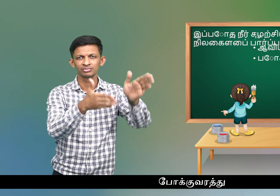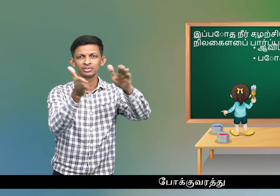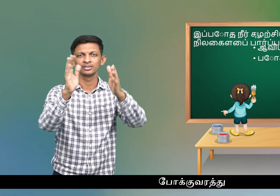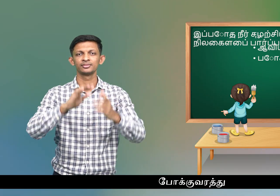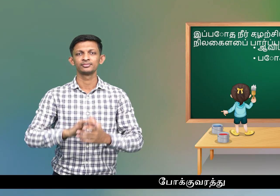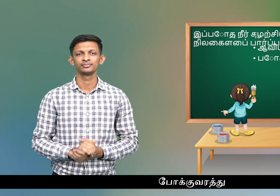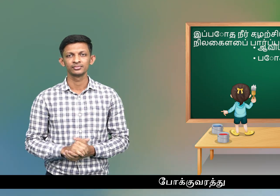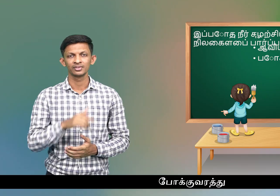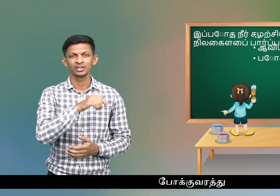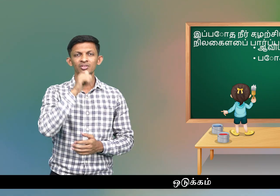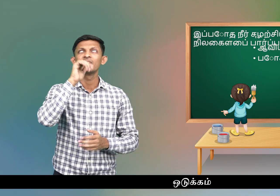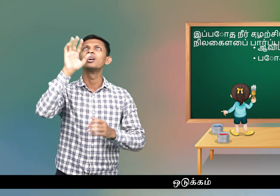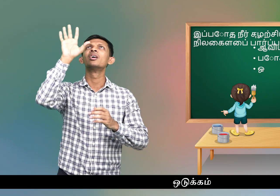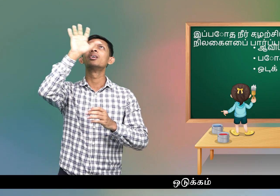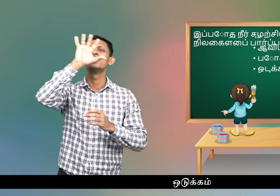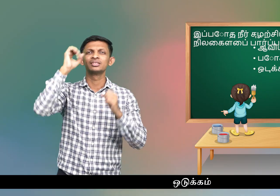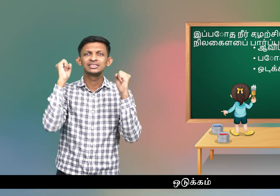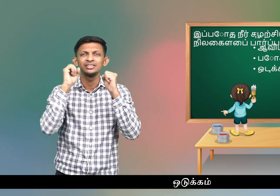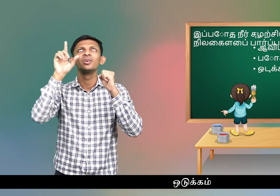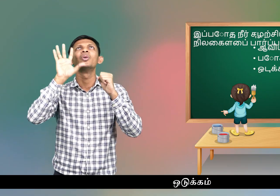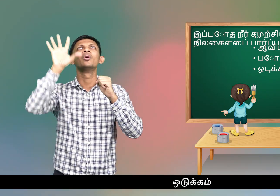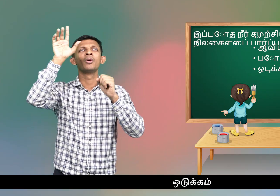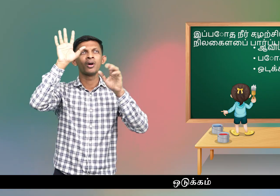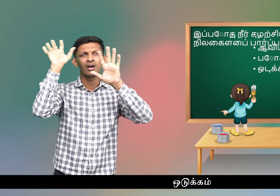பதங்கமாதல், ஒடுக்கம்,